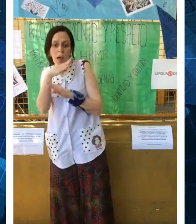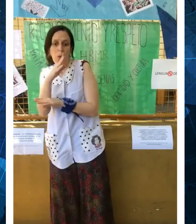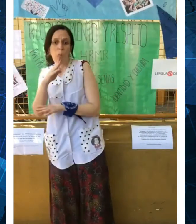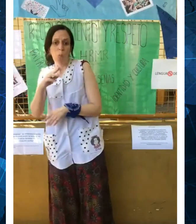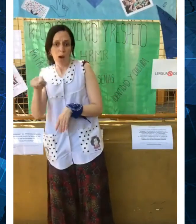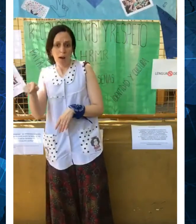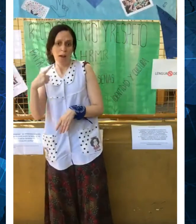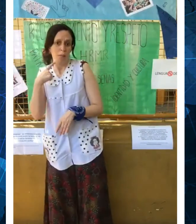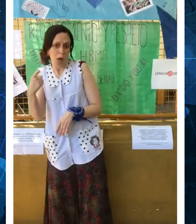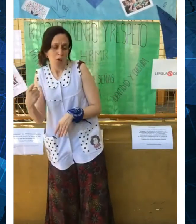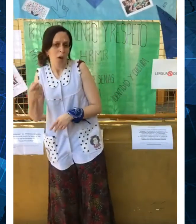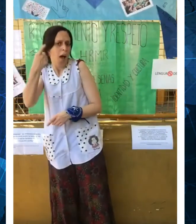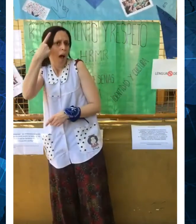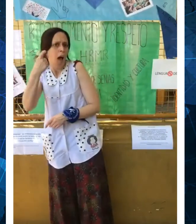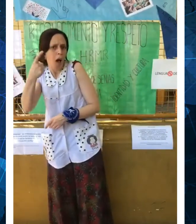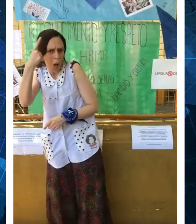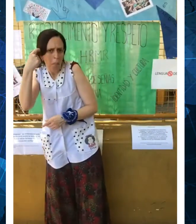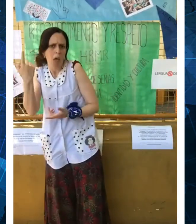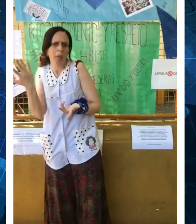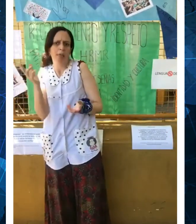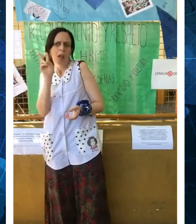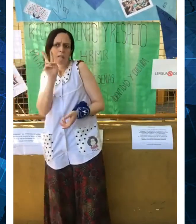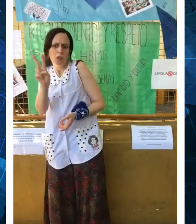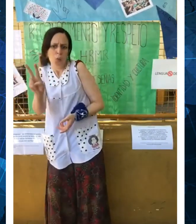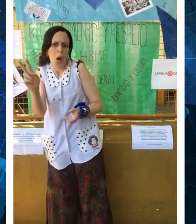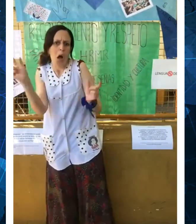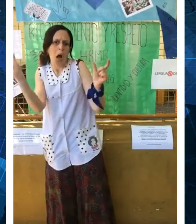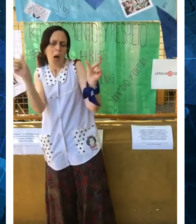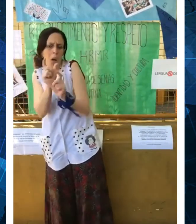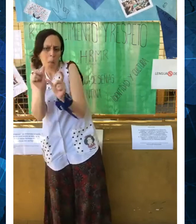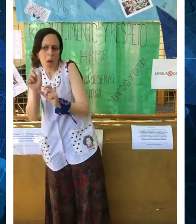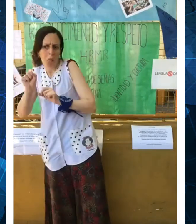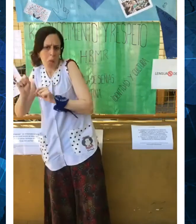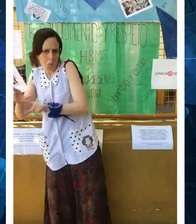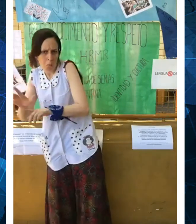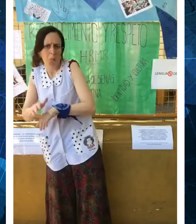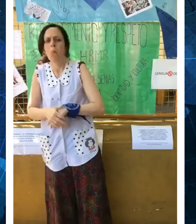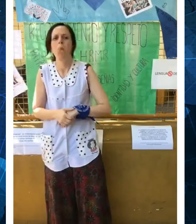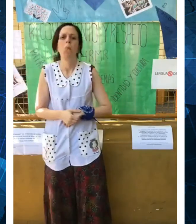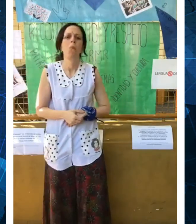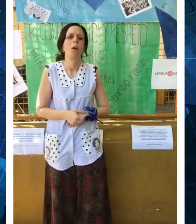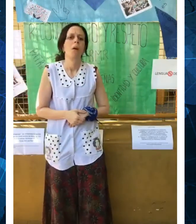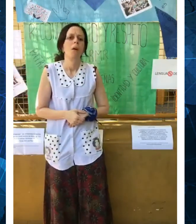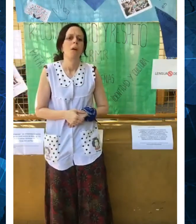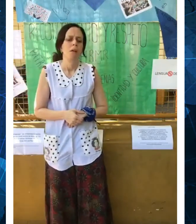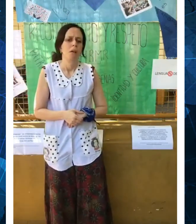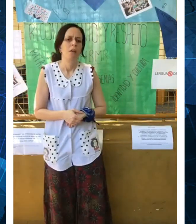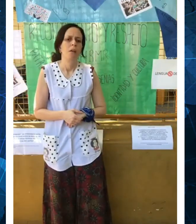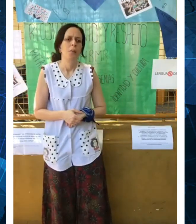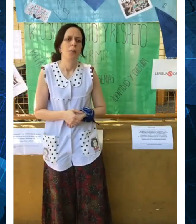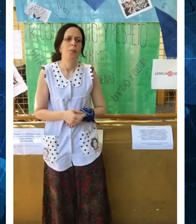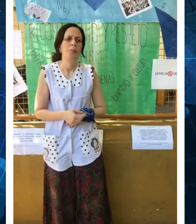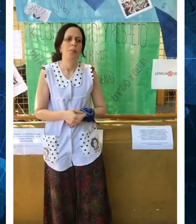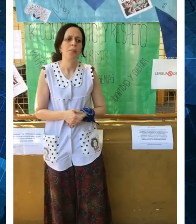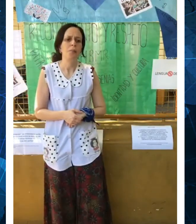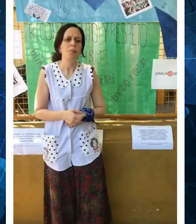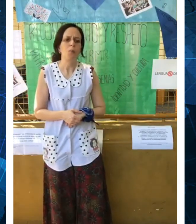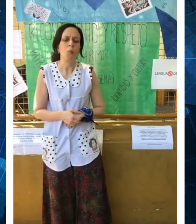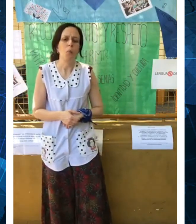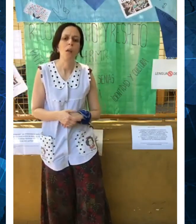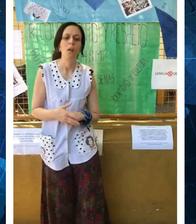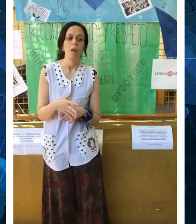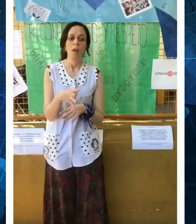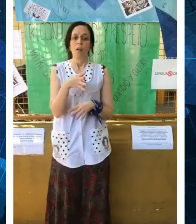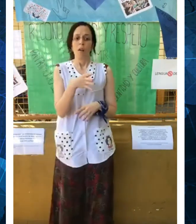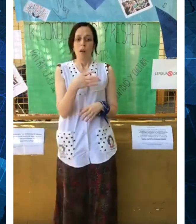la producción lingüística de la persona. Y el español se aprende desde el canal visual